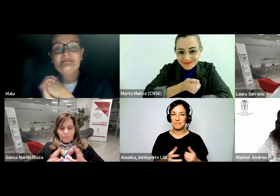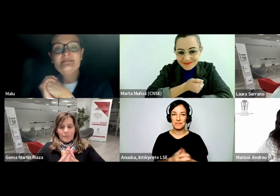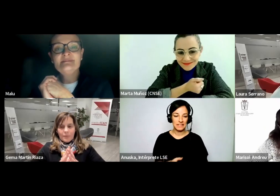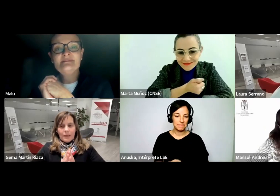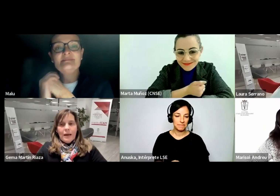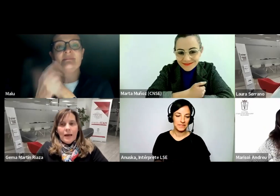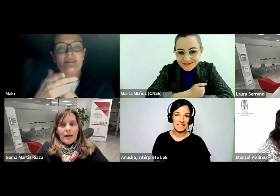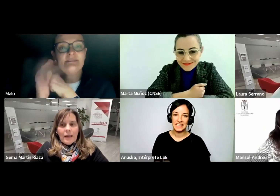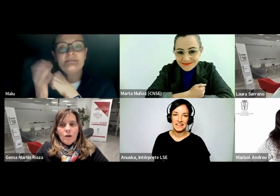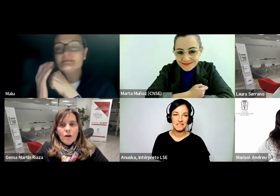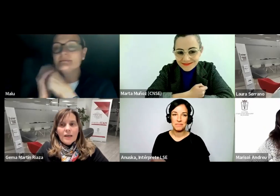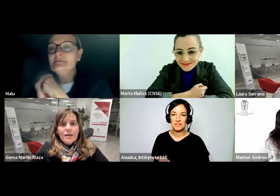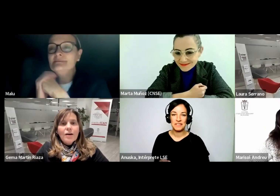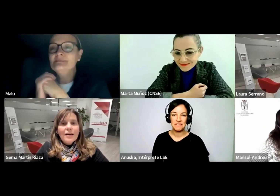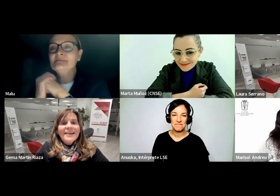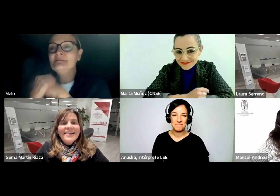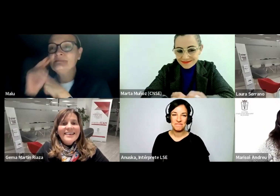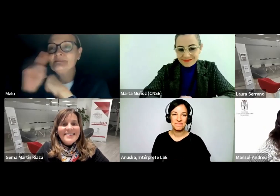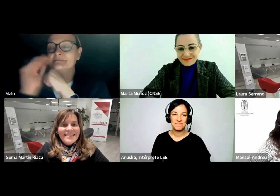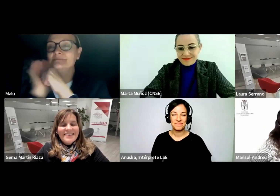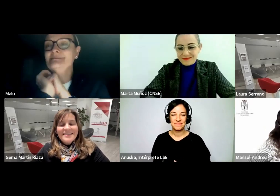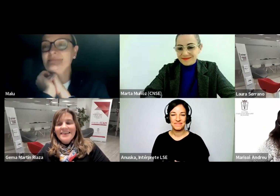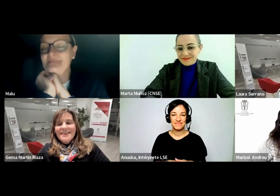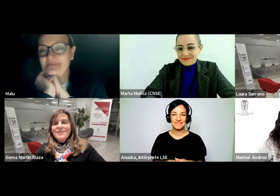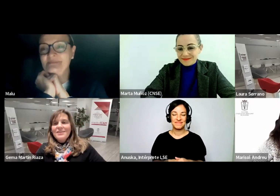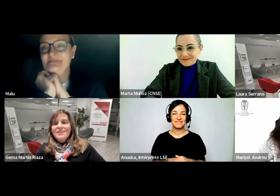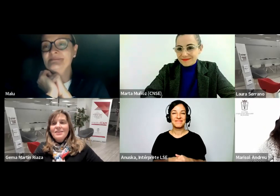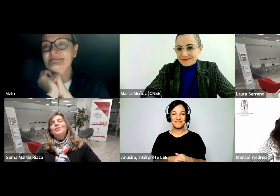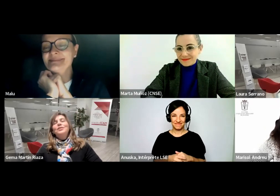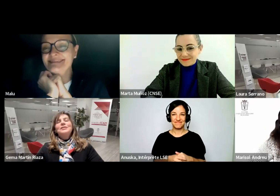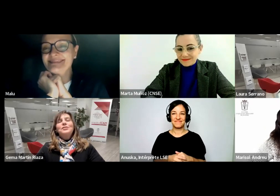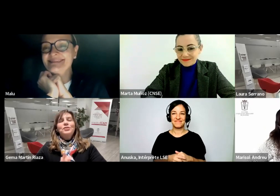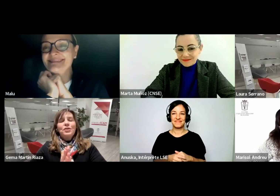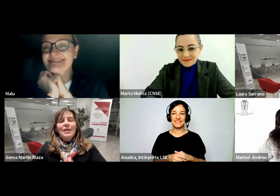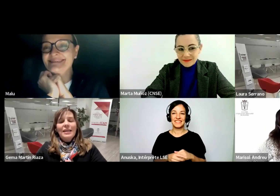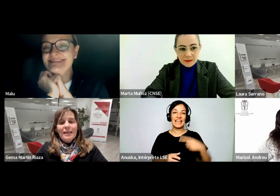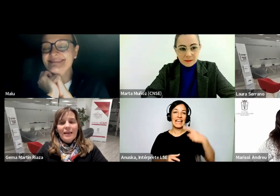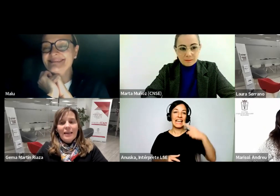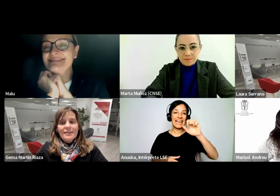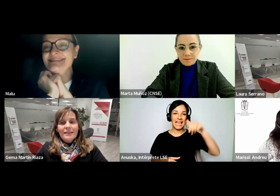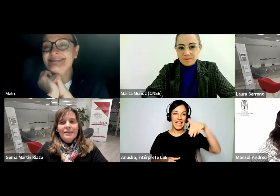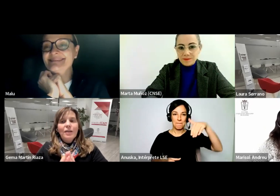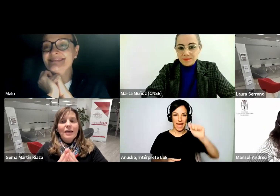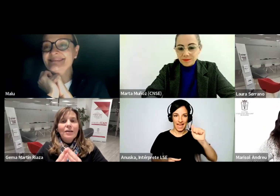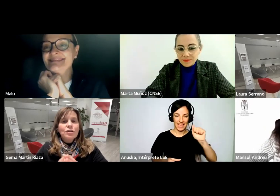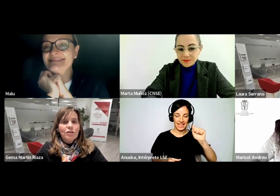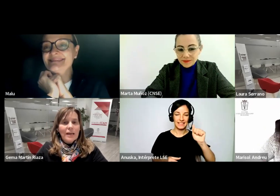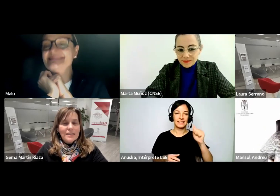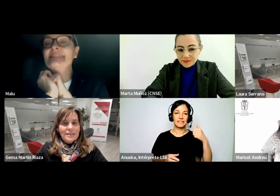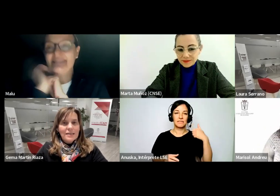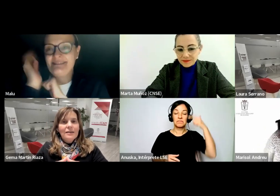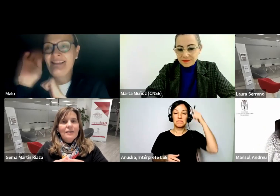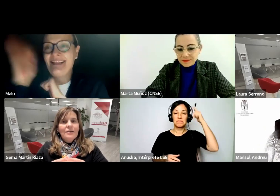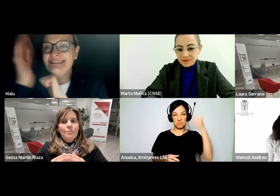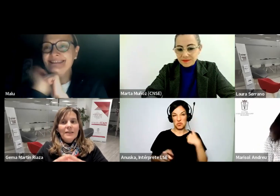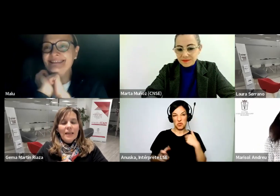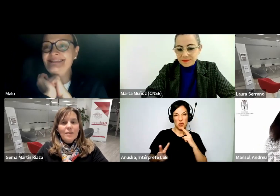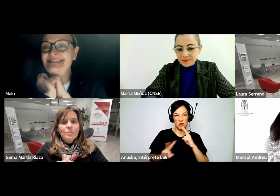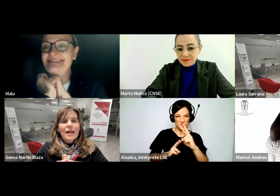A ver, ¿Quién quiere lo que, responder? si queréis, contesto yo en el sentido de que